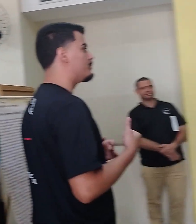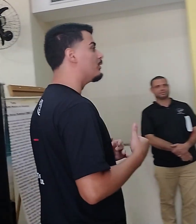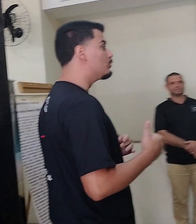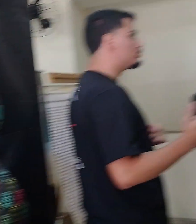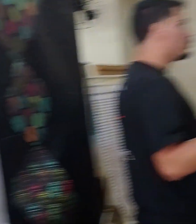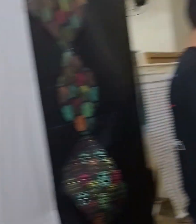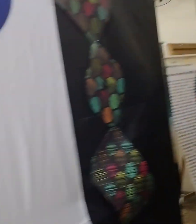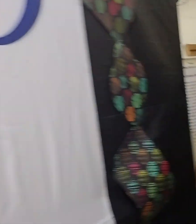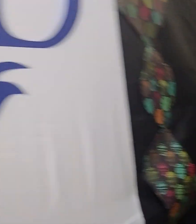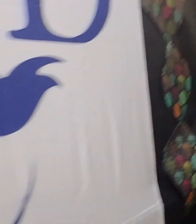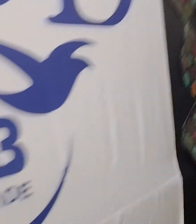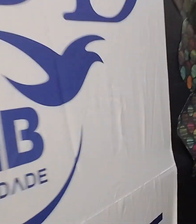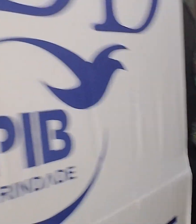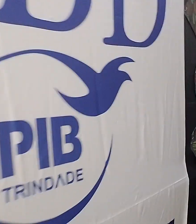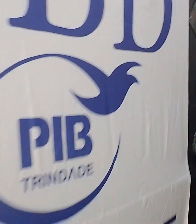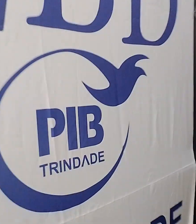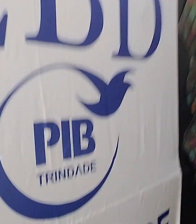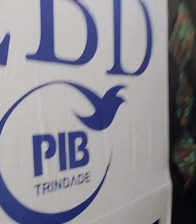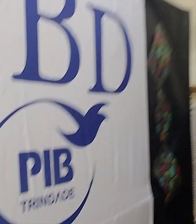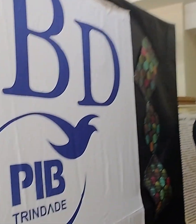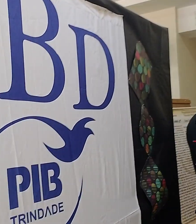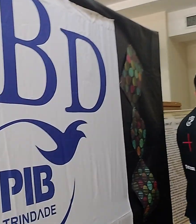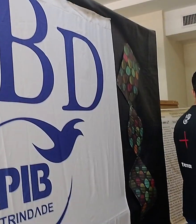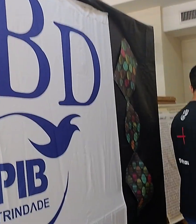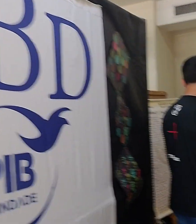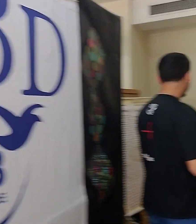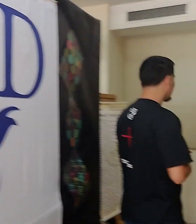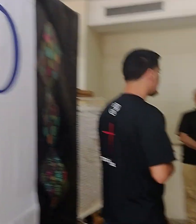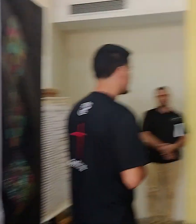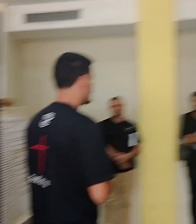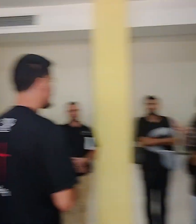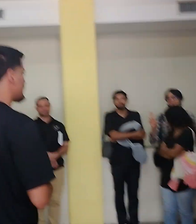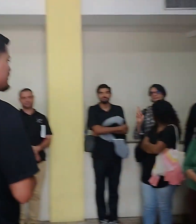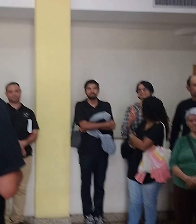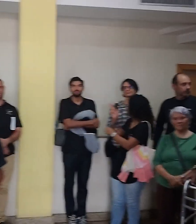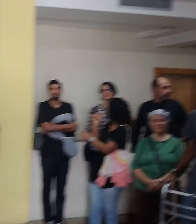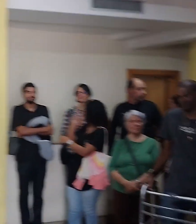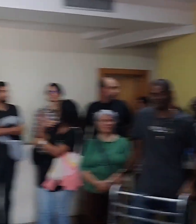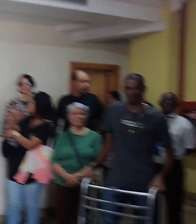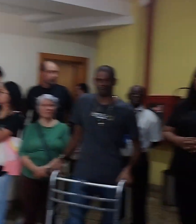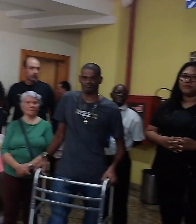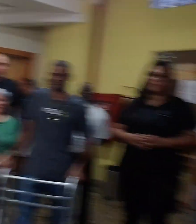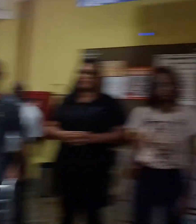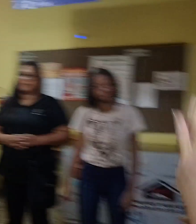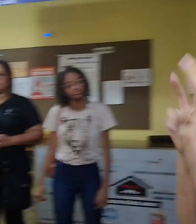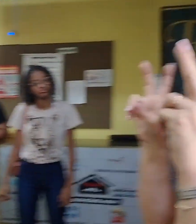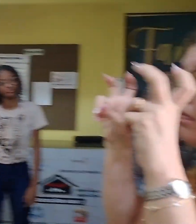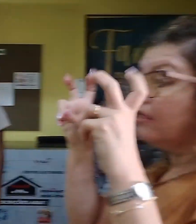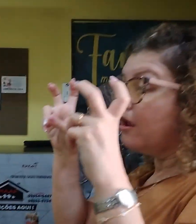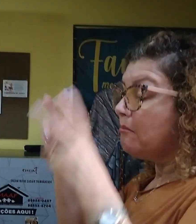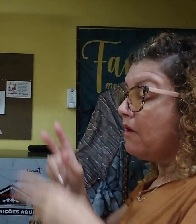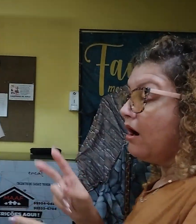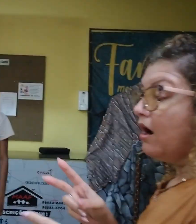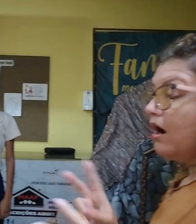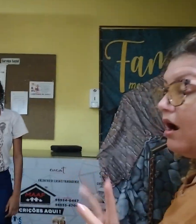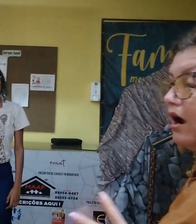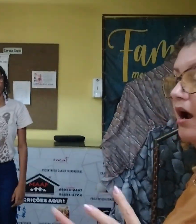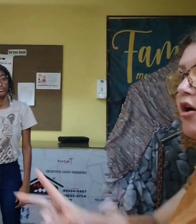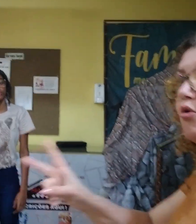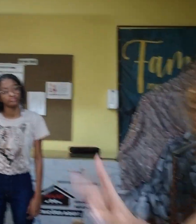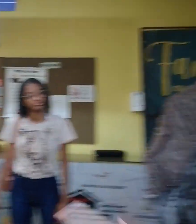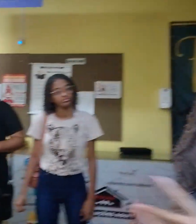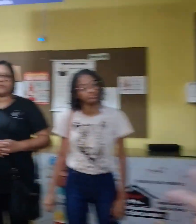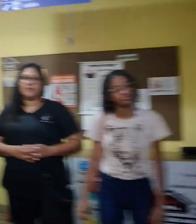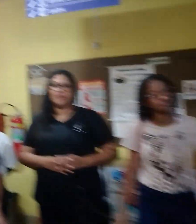responsáveis pelo culto aqui de Êxodo. O tema da nossa exposição é a continuação do que a gente fez na